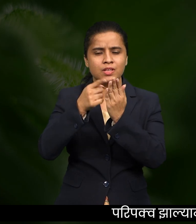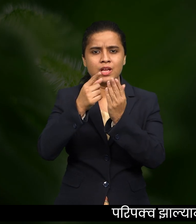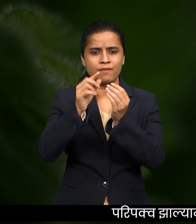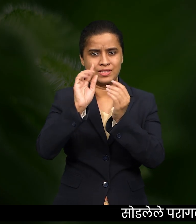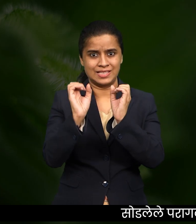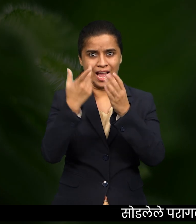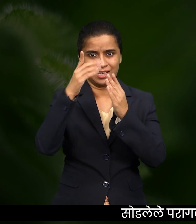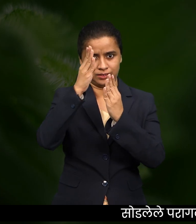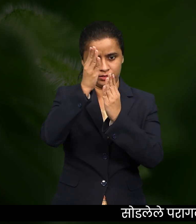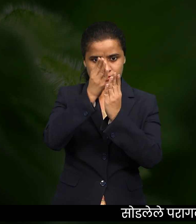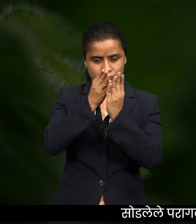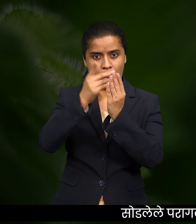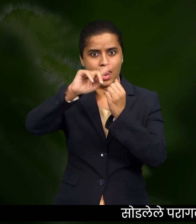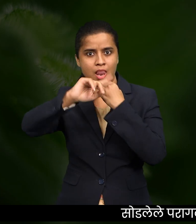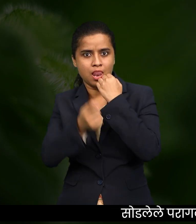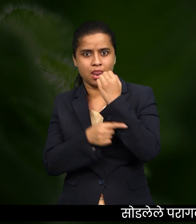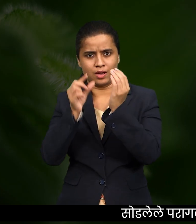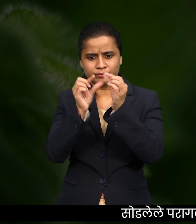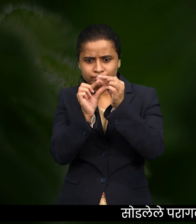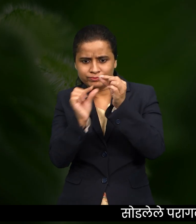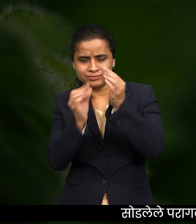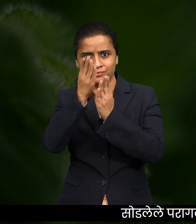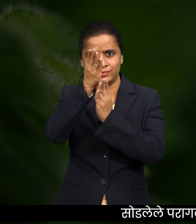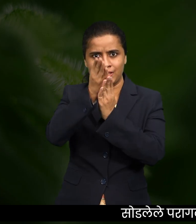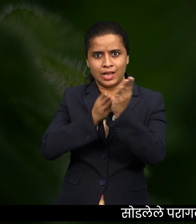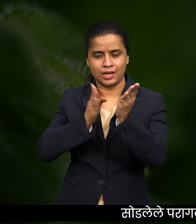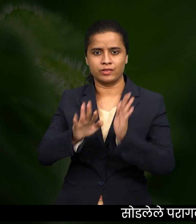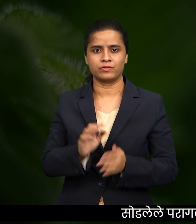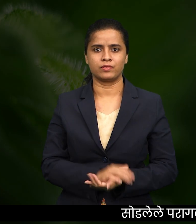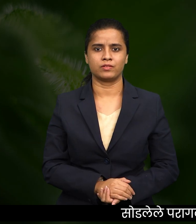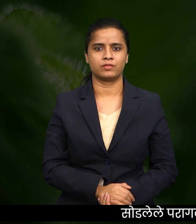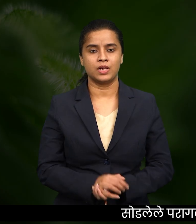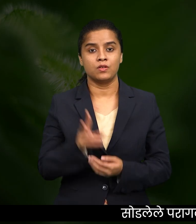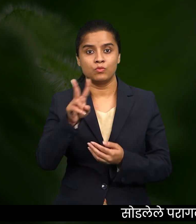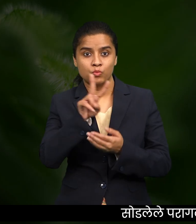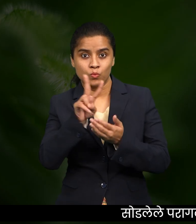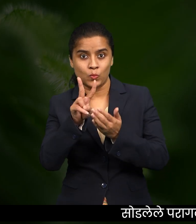आणि सोडलेले परागकण स्टिग्मावर पडतात.